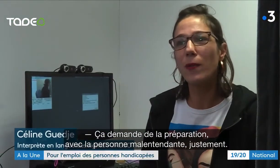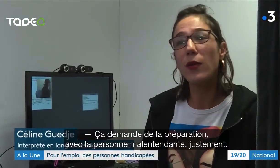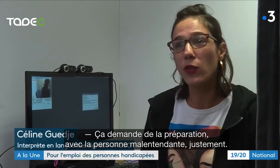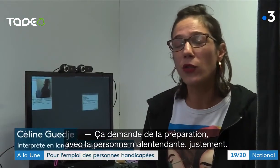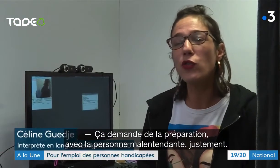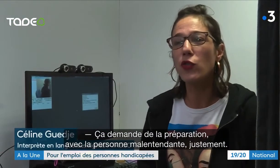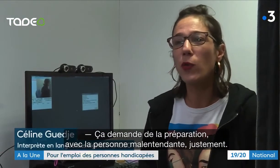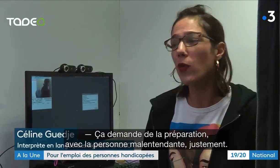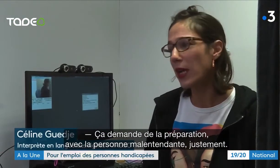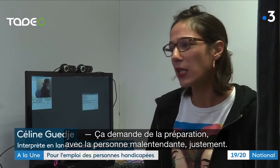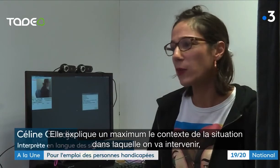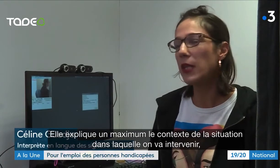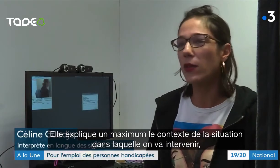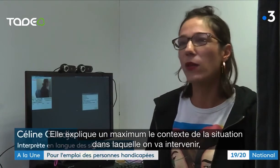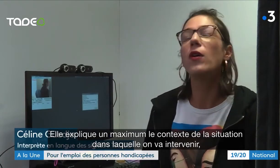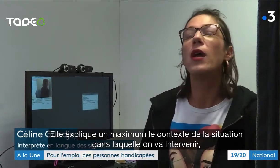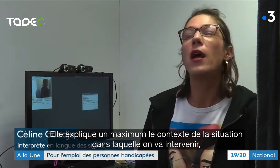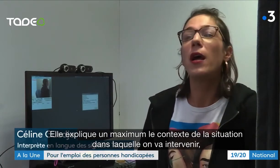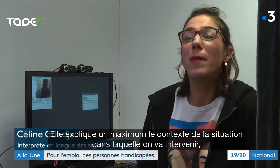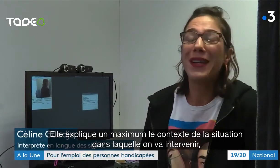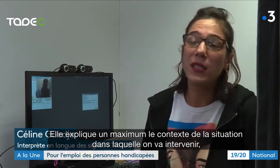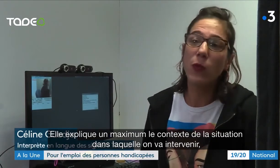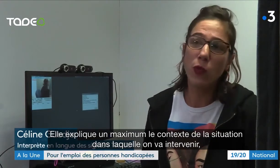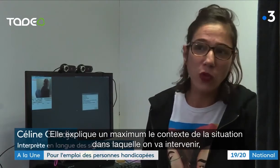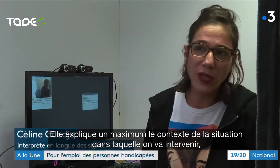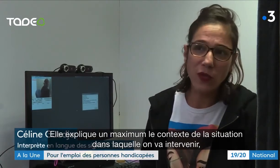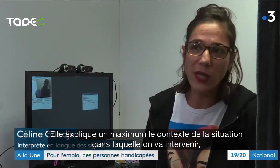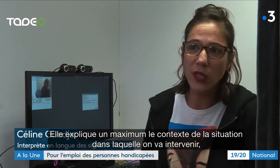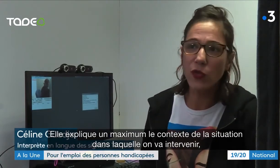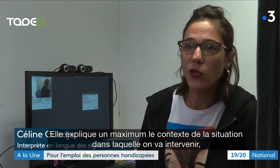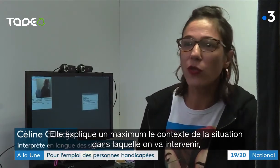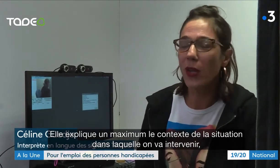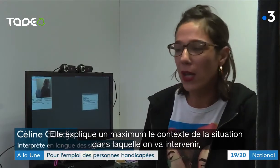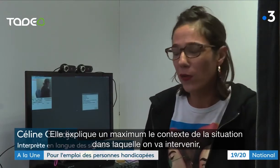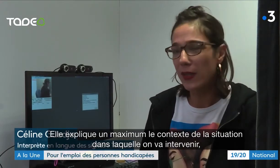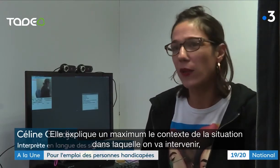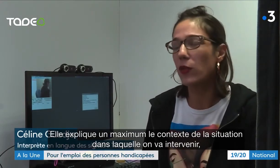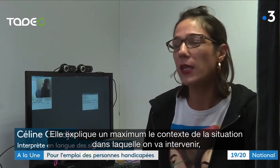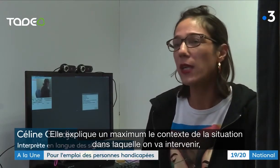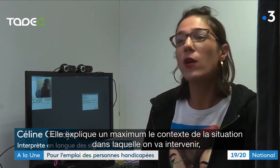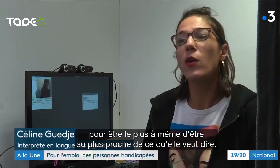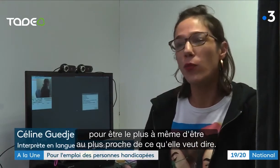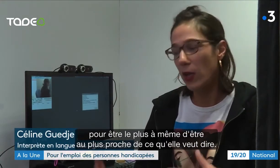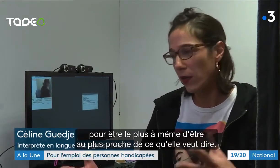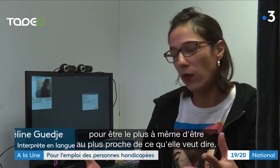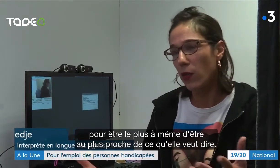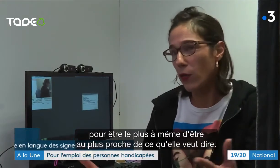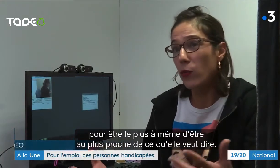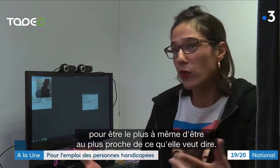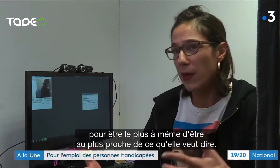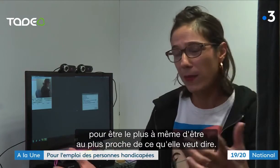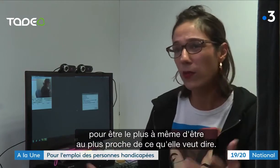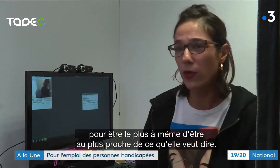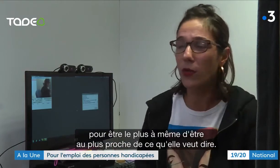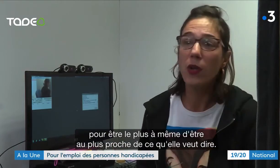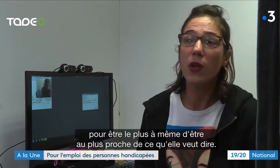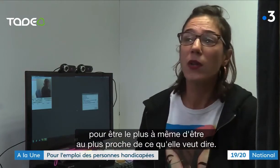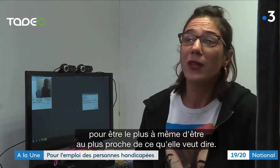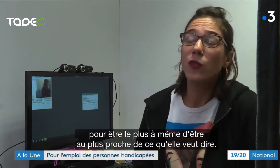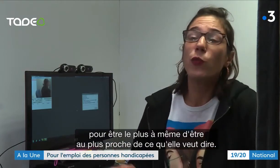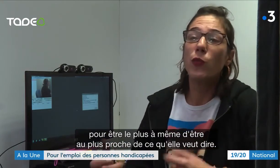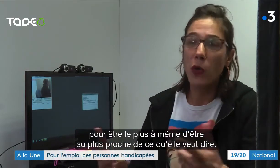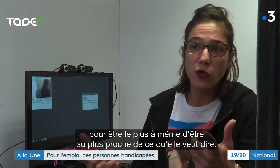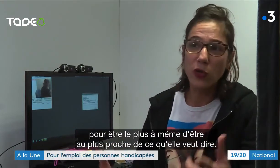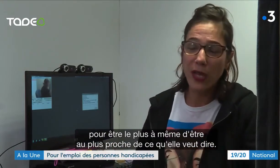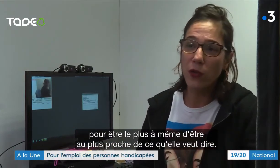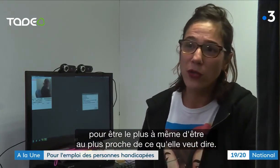personne malentendante, justement. Elle explique un maximum le contexte de la situation dans laquelle on va intervenir pour être le plus à même